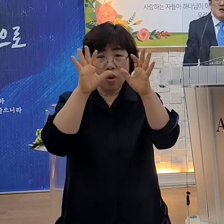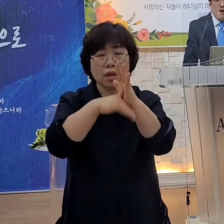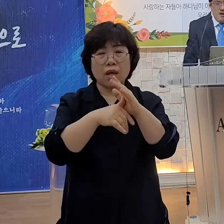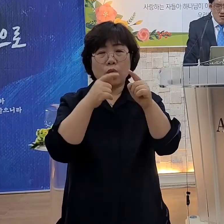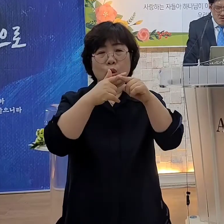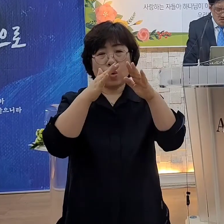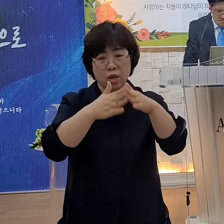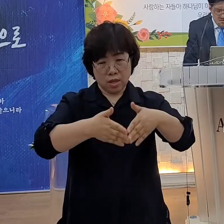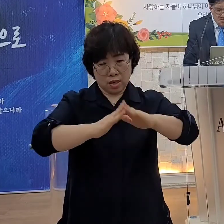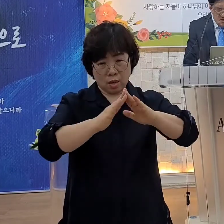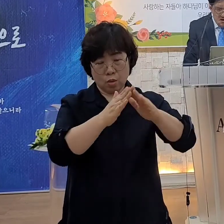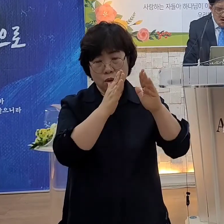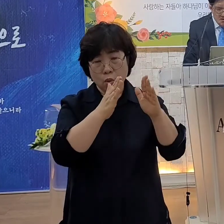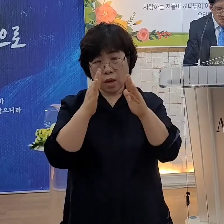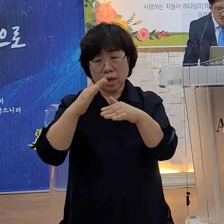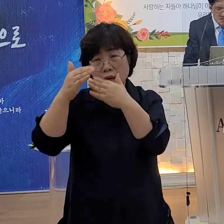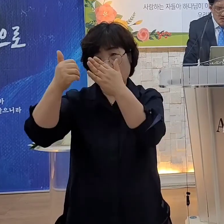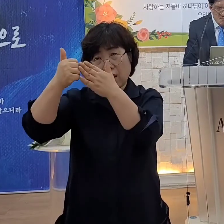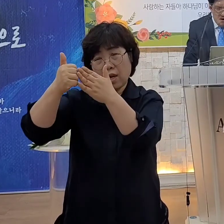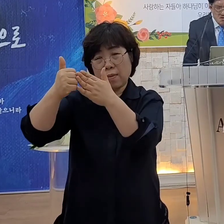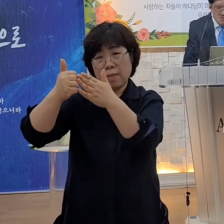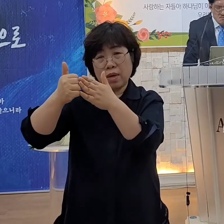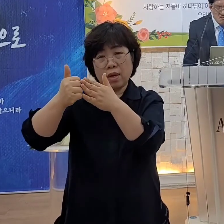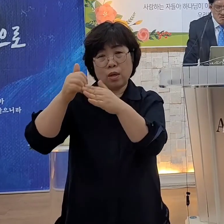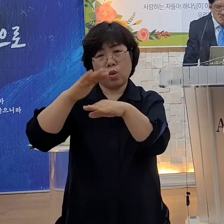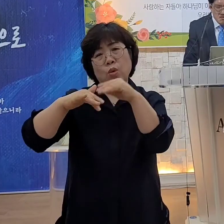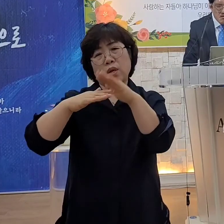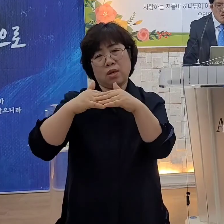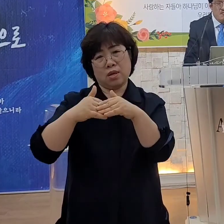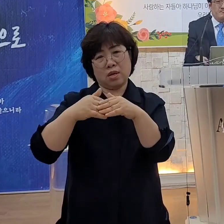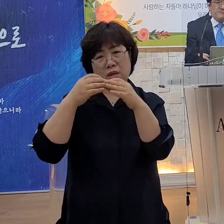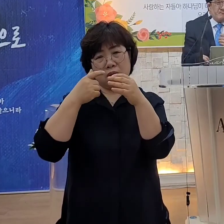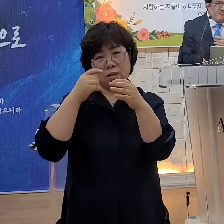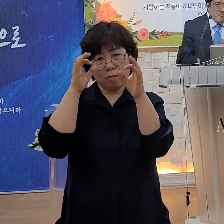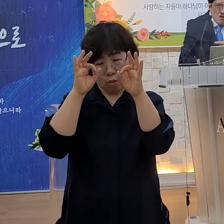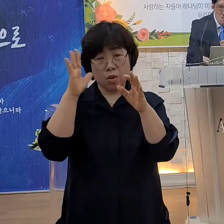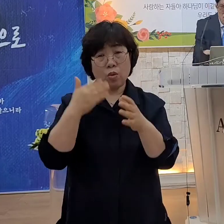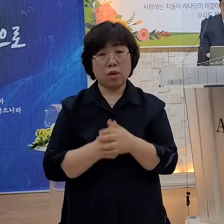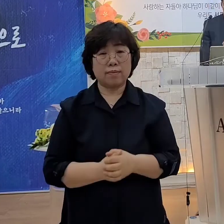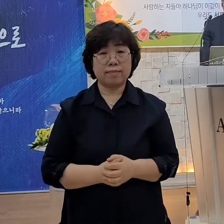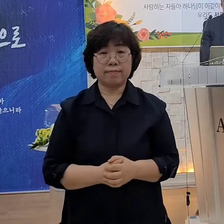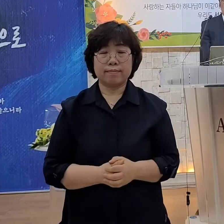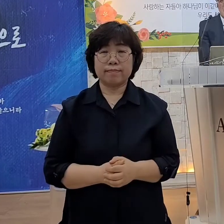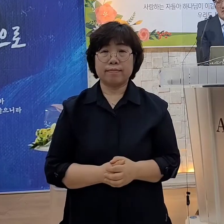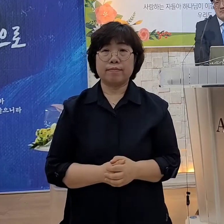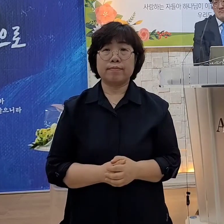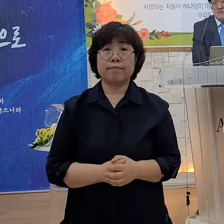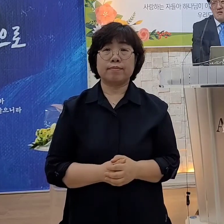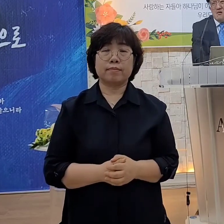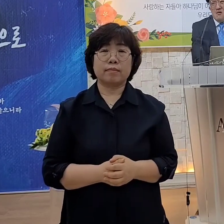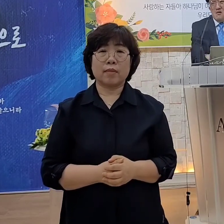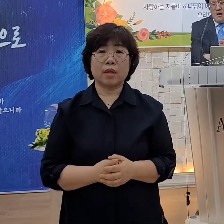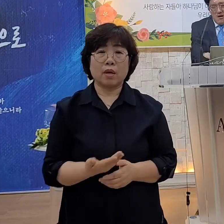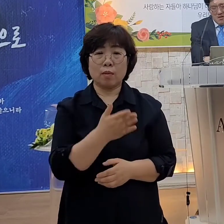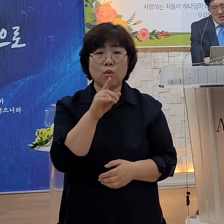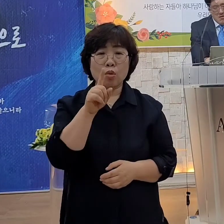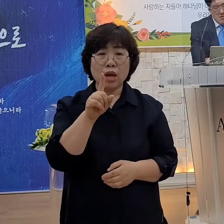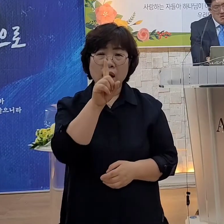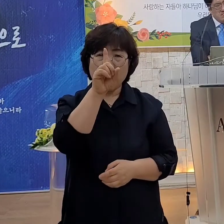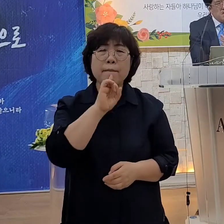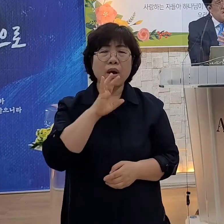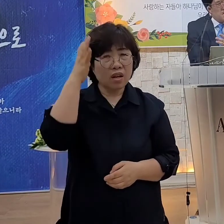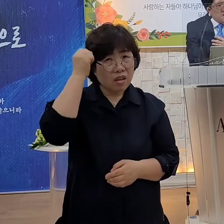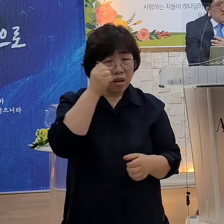위한 하나님의 섭리였다라는 것을 말씀해 주고 있습니다. 그래서 오늘 여러분 하나만 기억하세요.